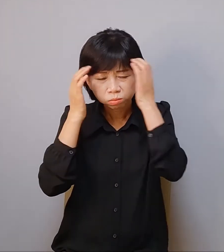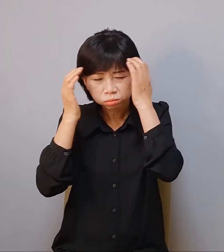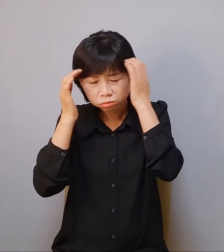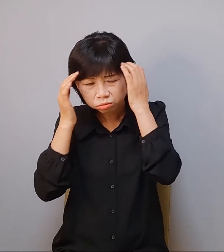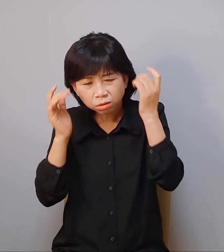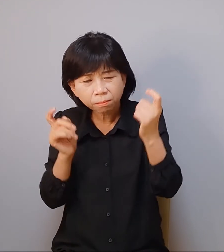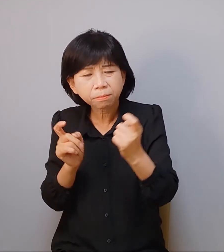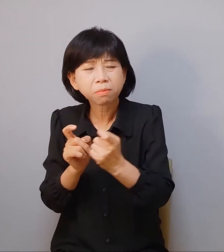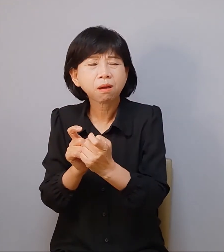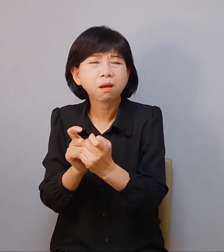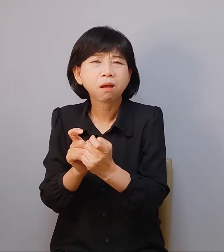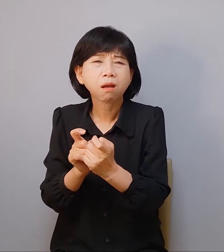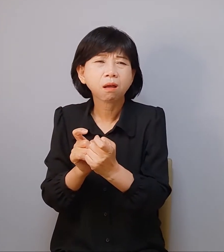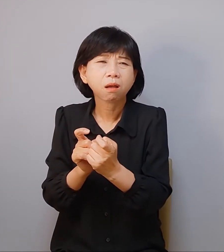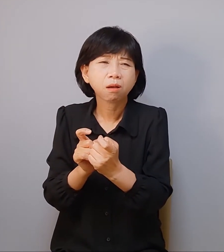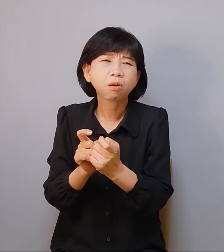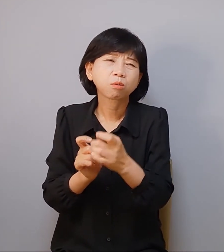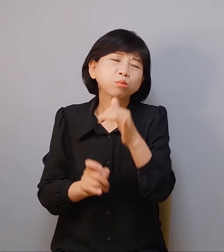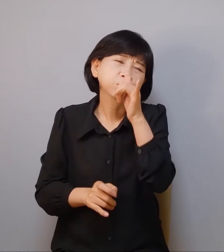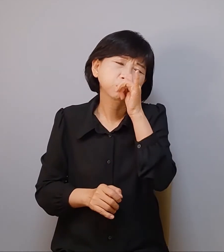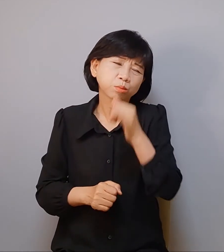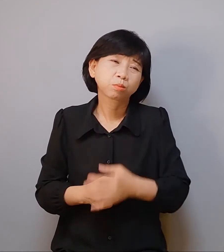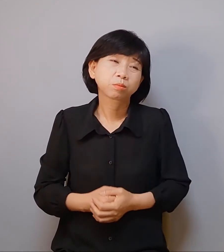당하는 일들이 있다는 거죠.